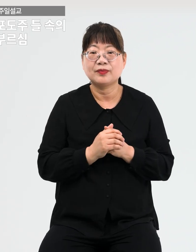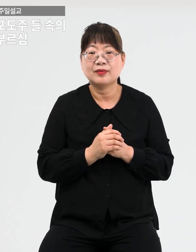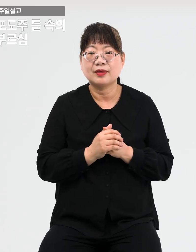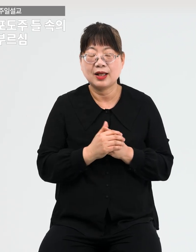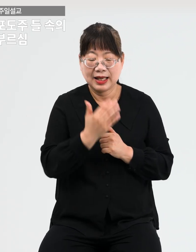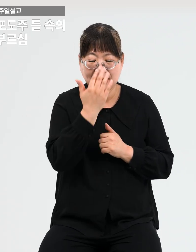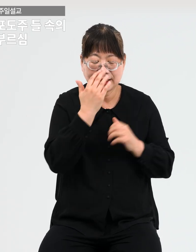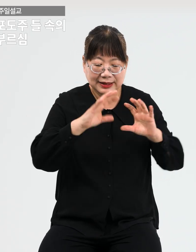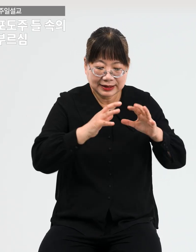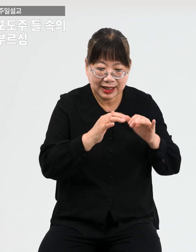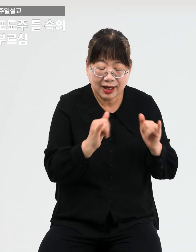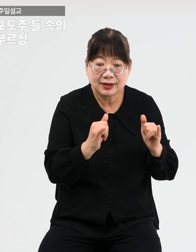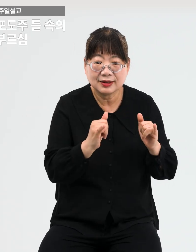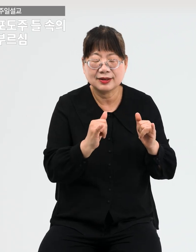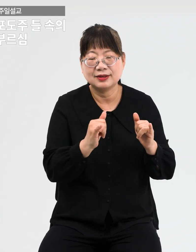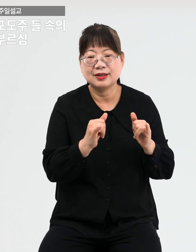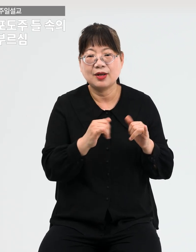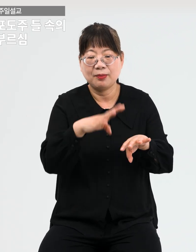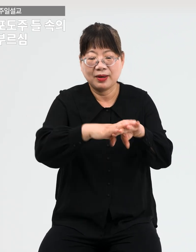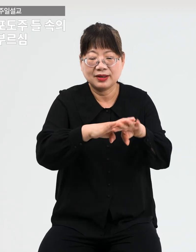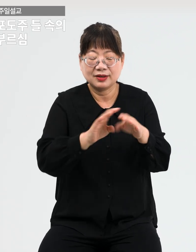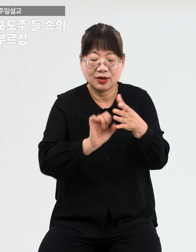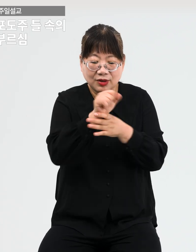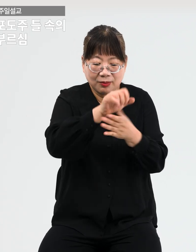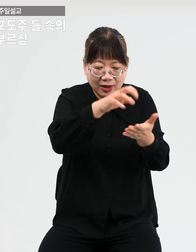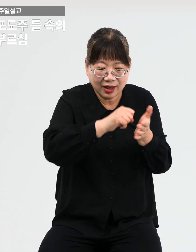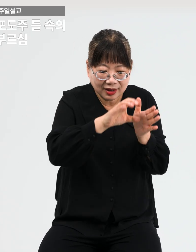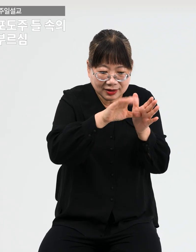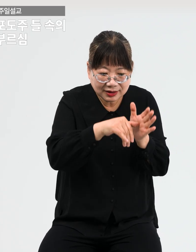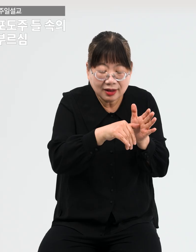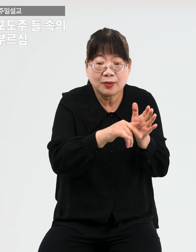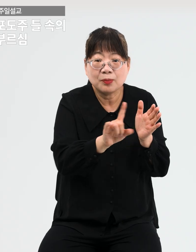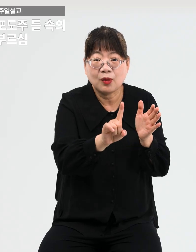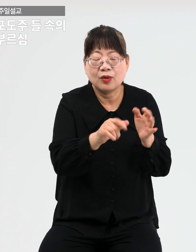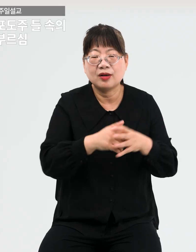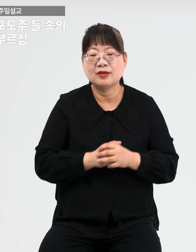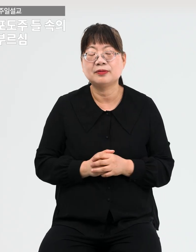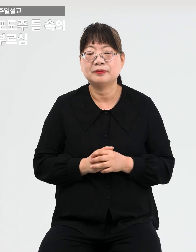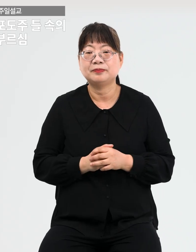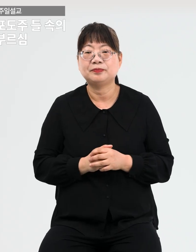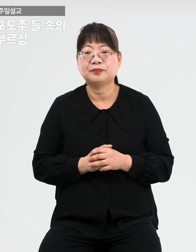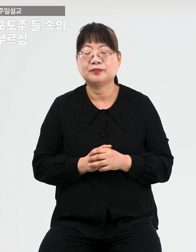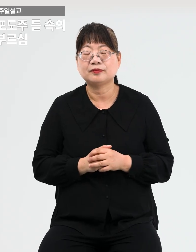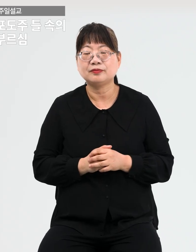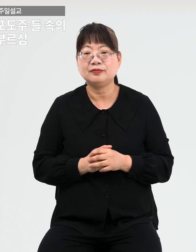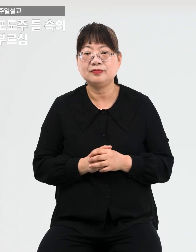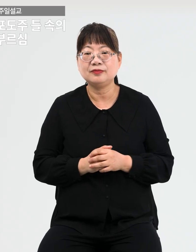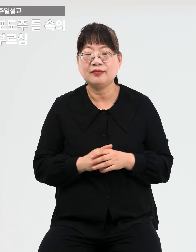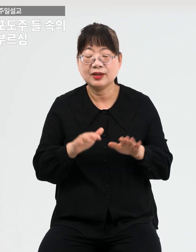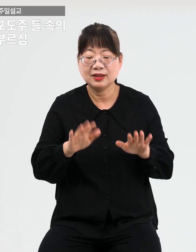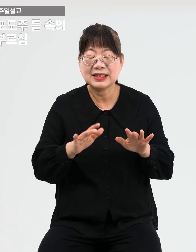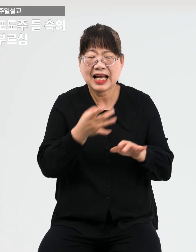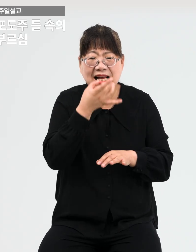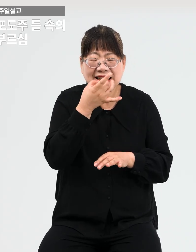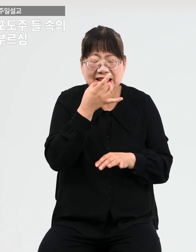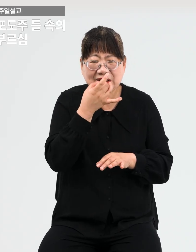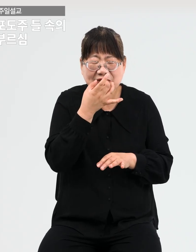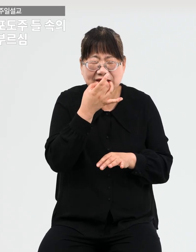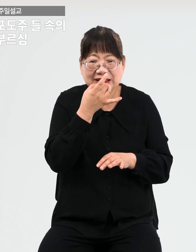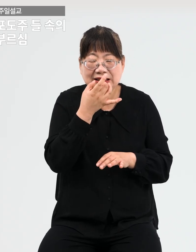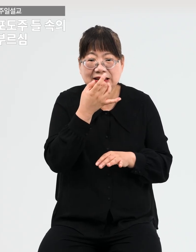이스라엘이 파종한 때면 이 무슨 얘기냐면 이제 파종을 해서